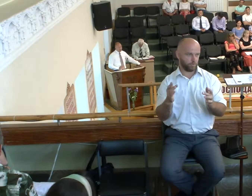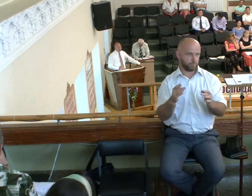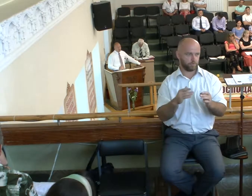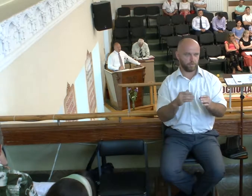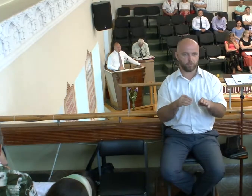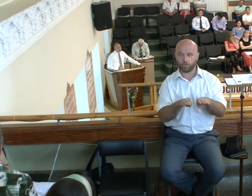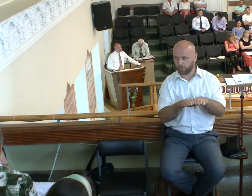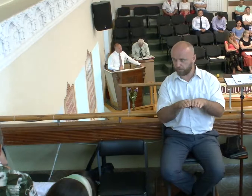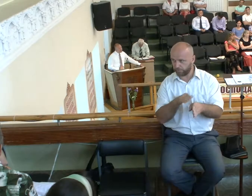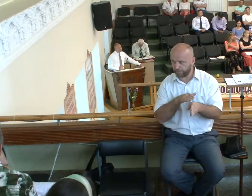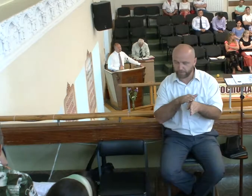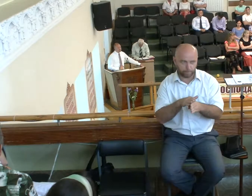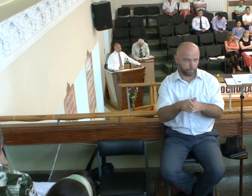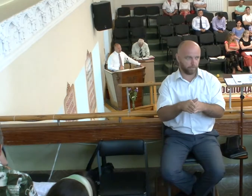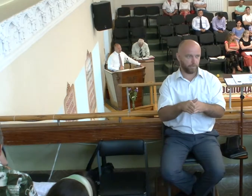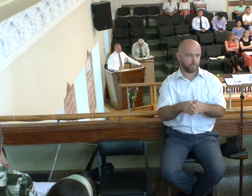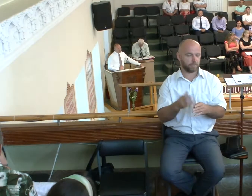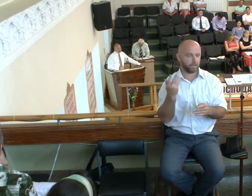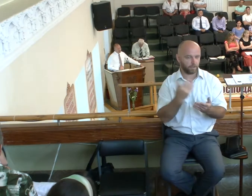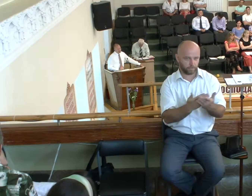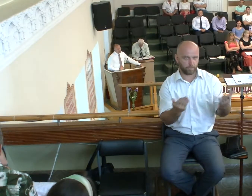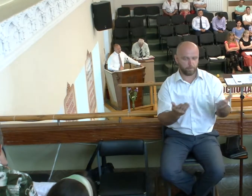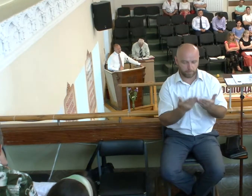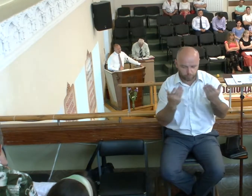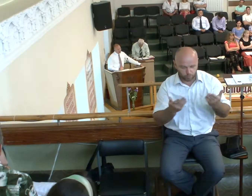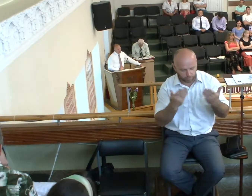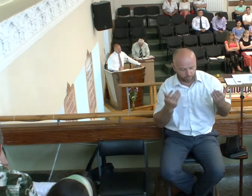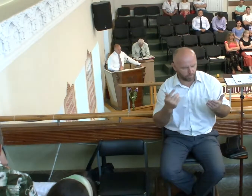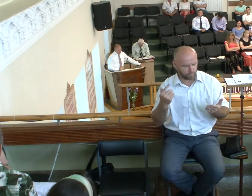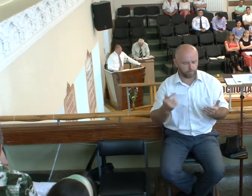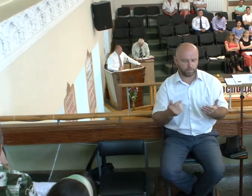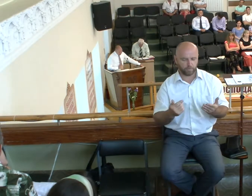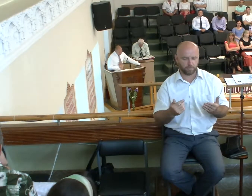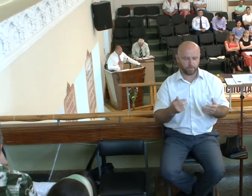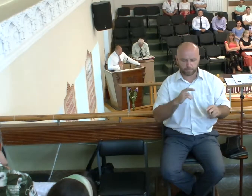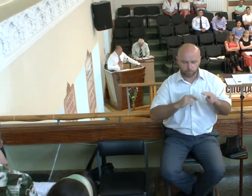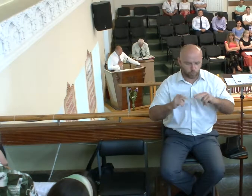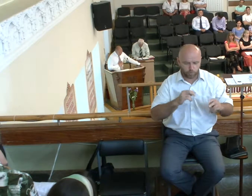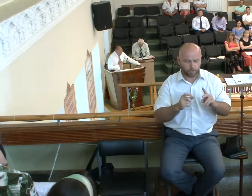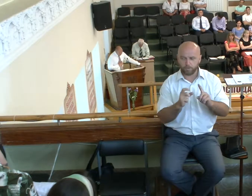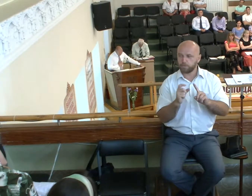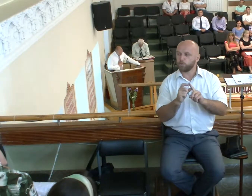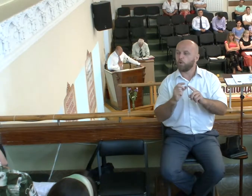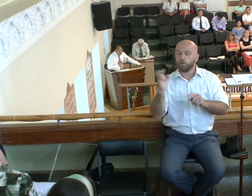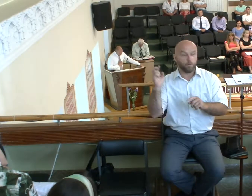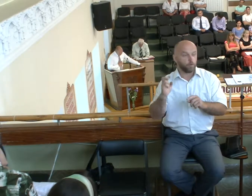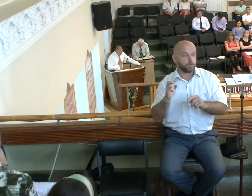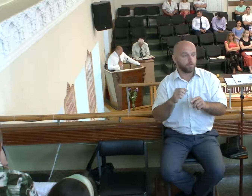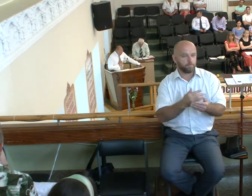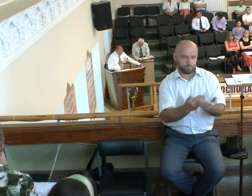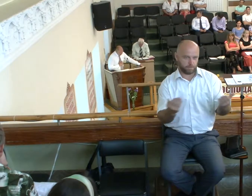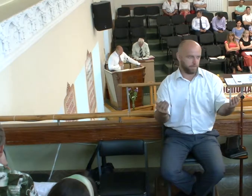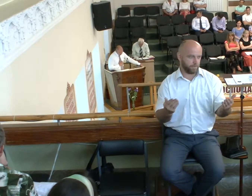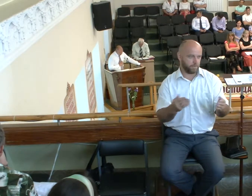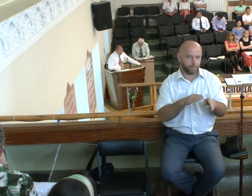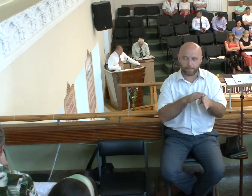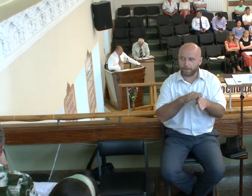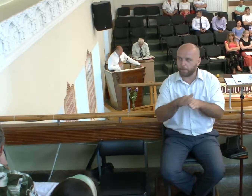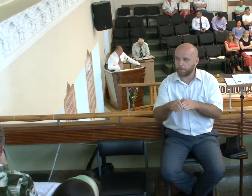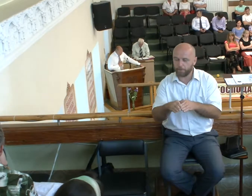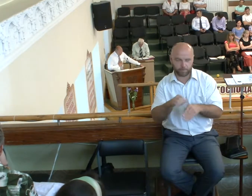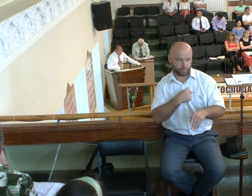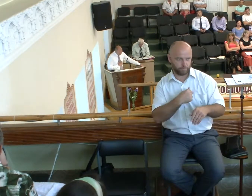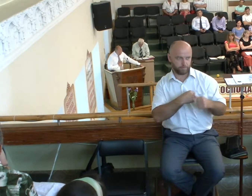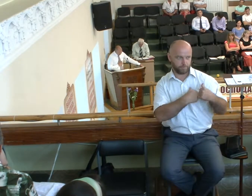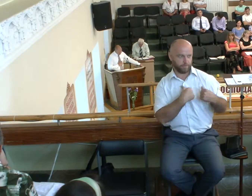– выбор. Подчинить свой выбор. Мы прочитаем с вами Евангелие от Луки, 22